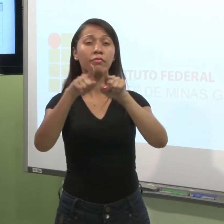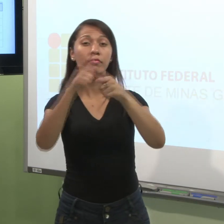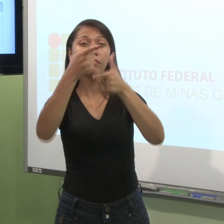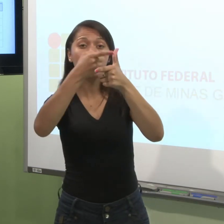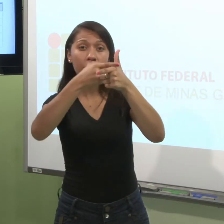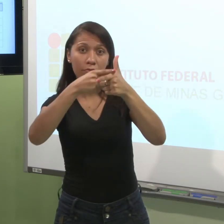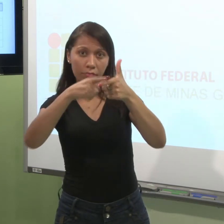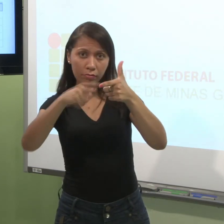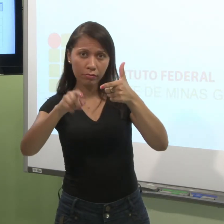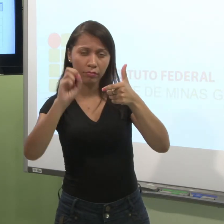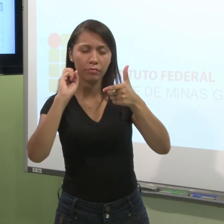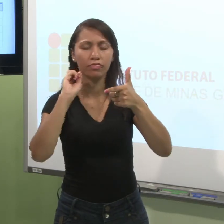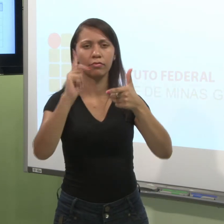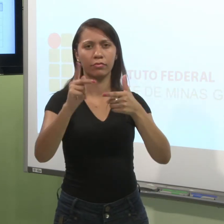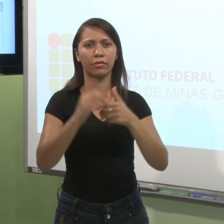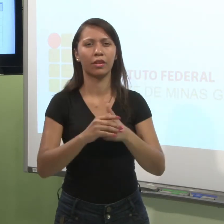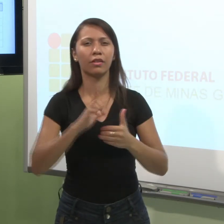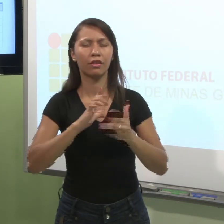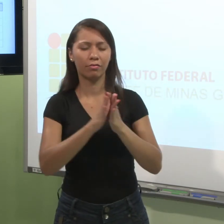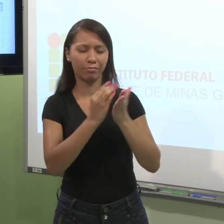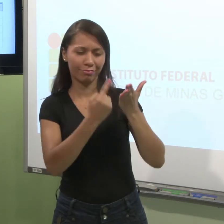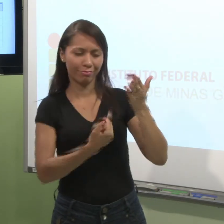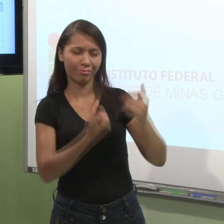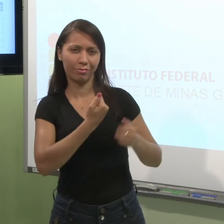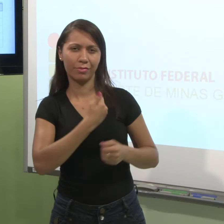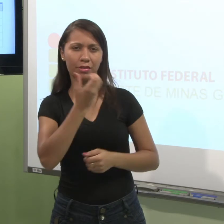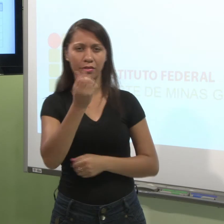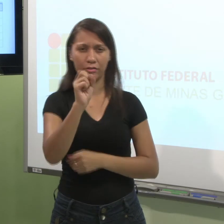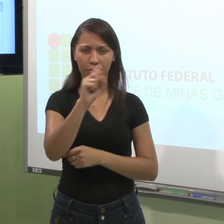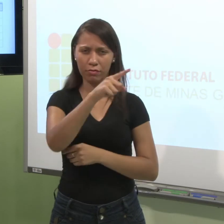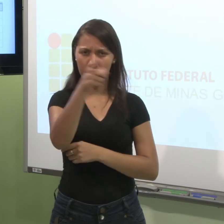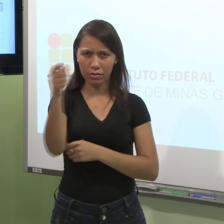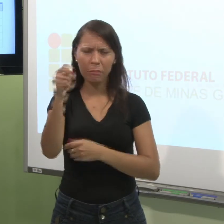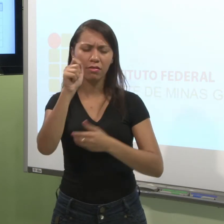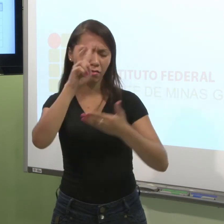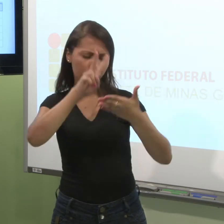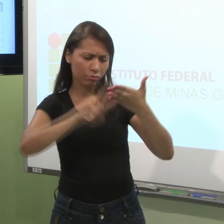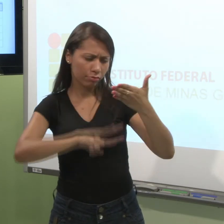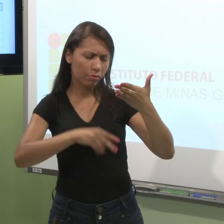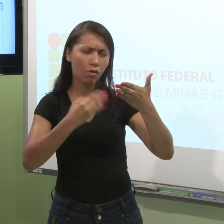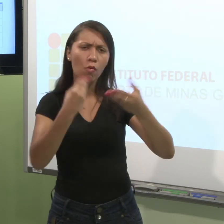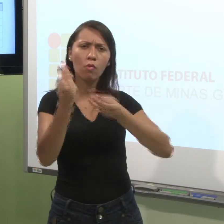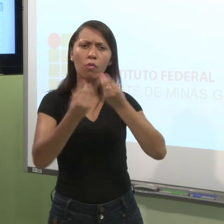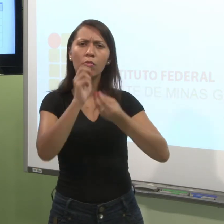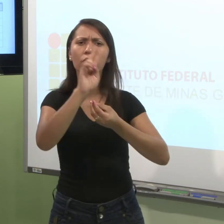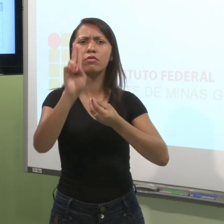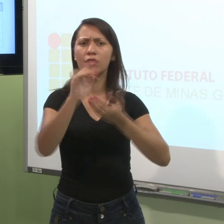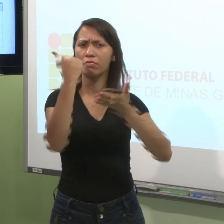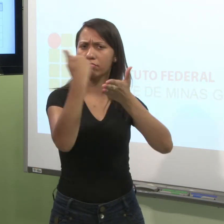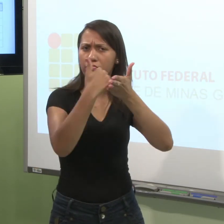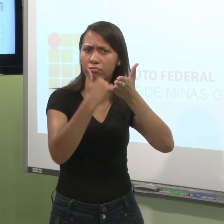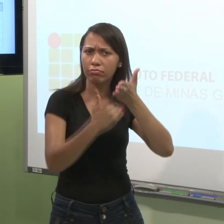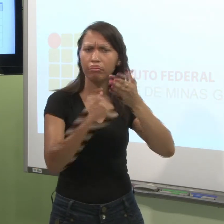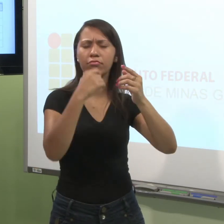página 68 da apostila, vocês terão acesso aos modelos das fórmulas usadas para somar, subtrair, multiplicar e